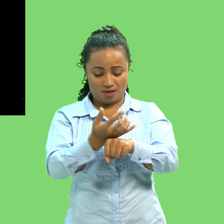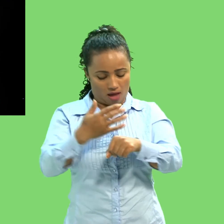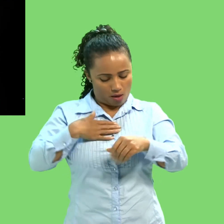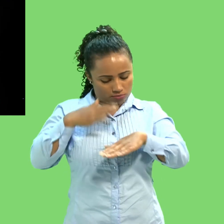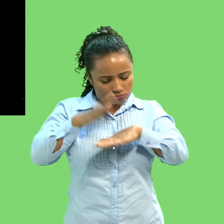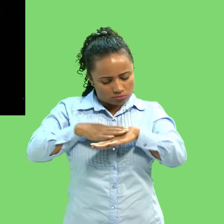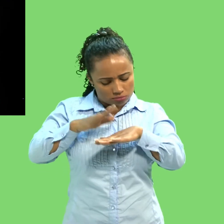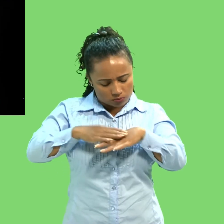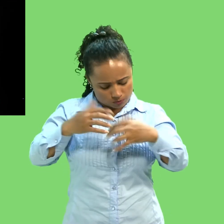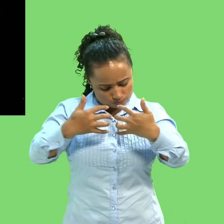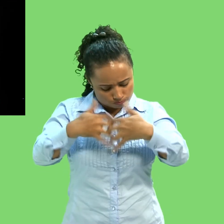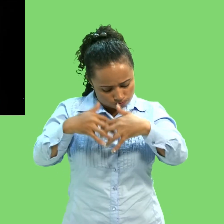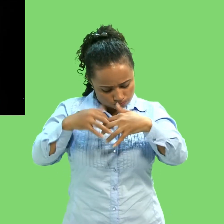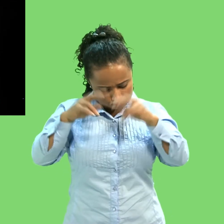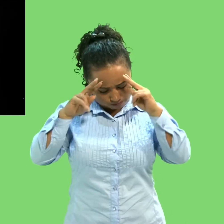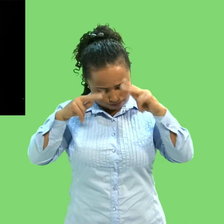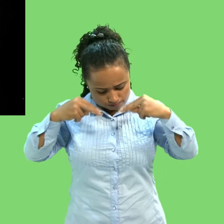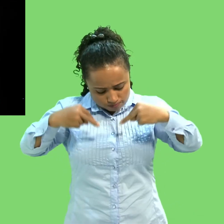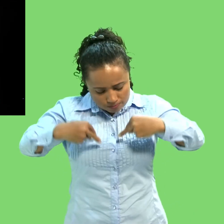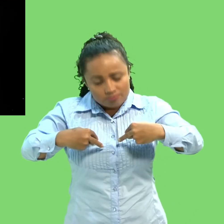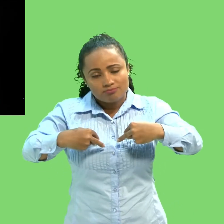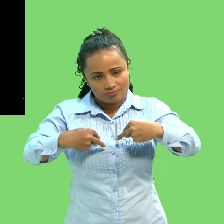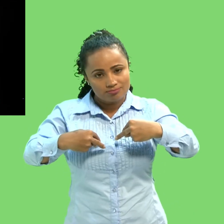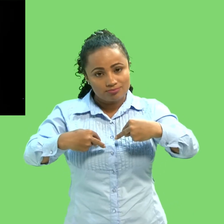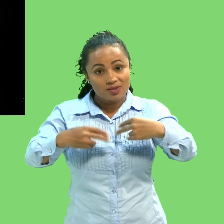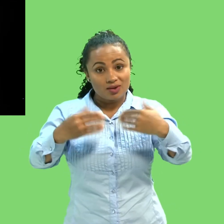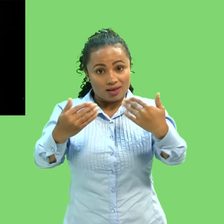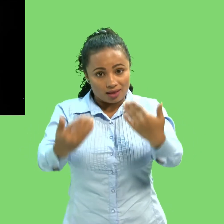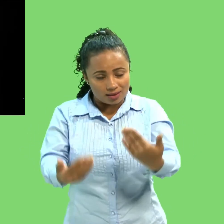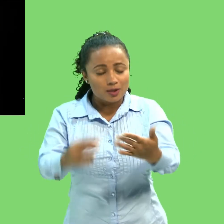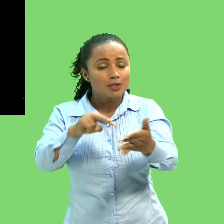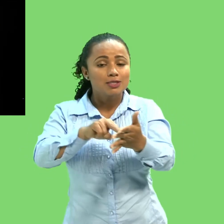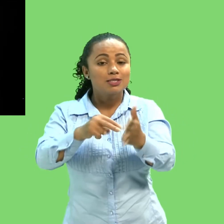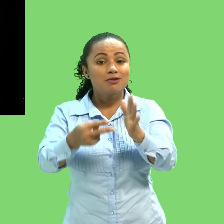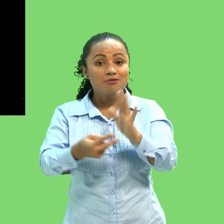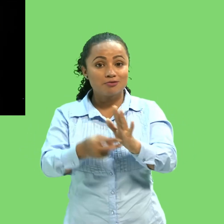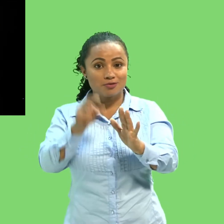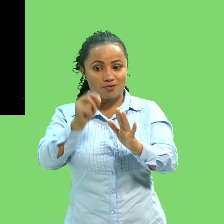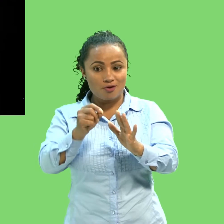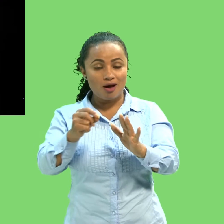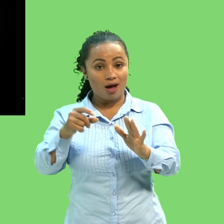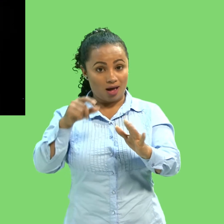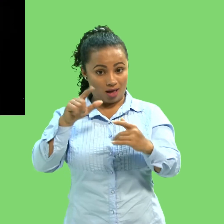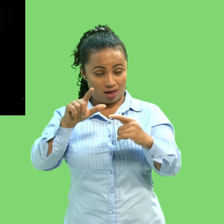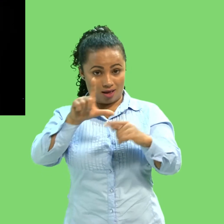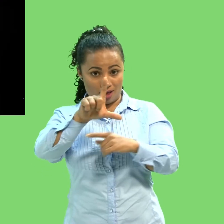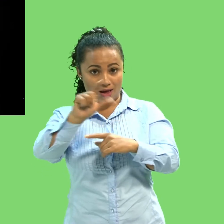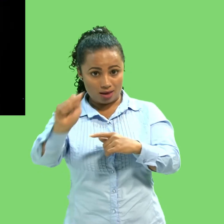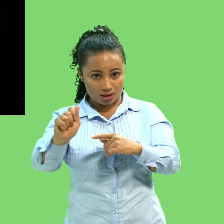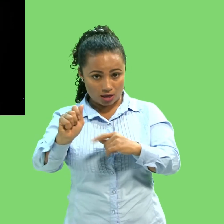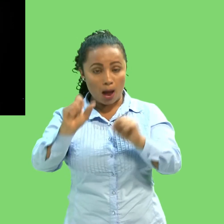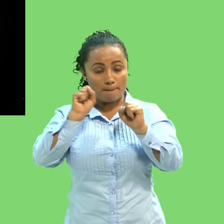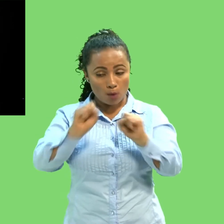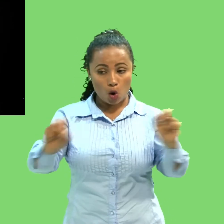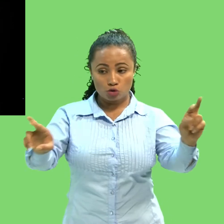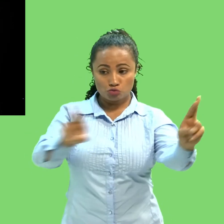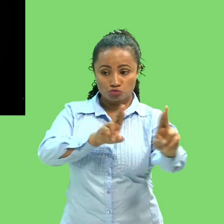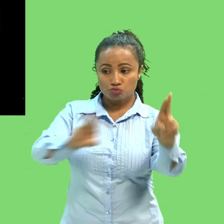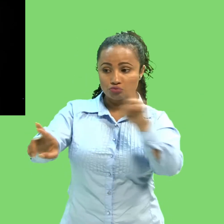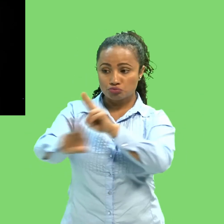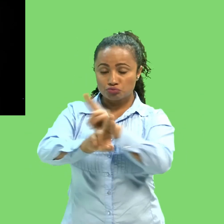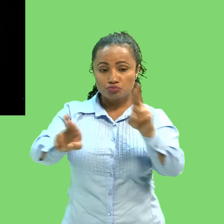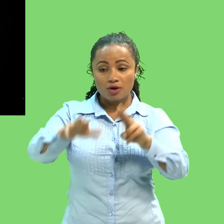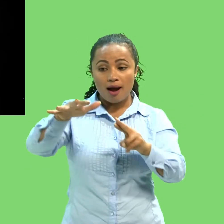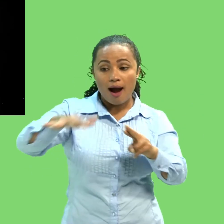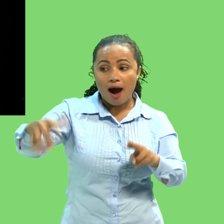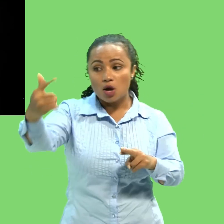Ou seja, ao se relacionar com outras áreas, ela também pode ser um objeto de pesquisa também único, individual,